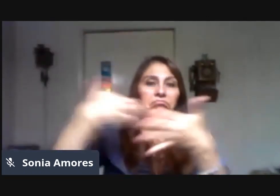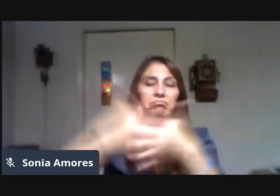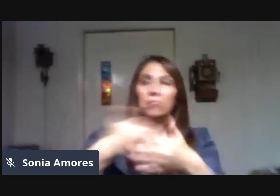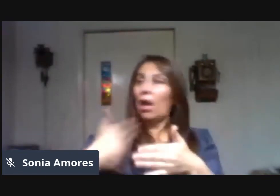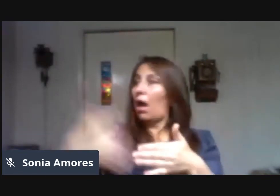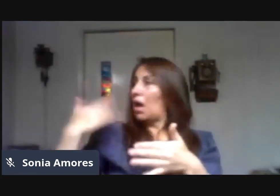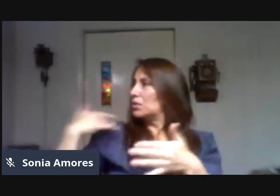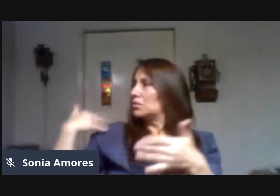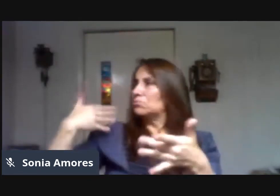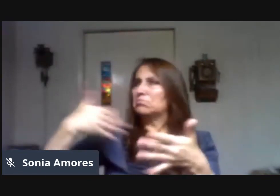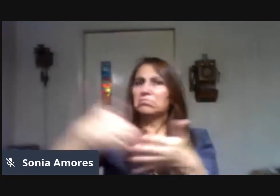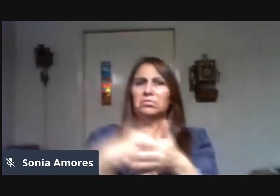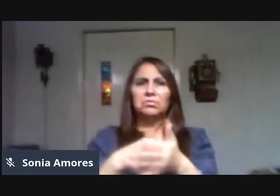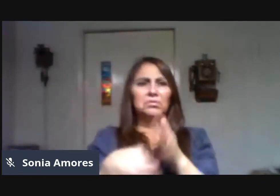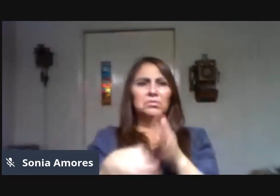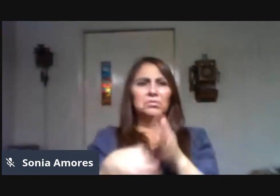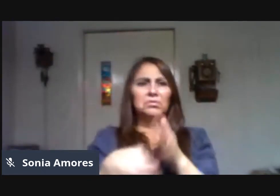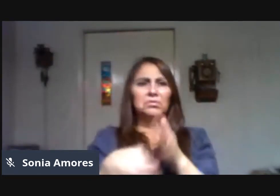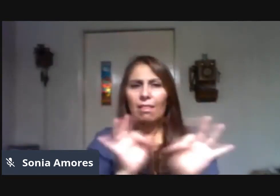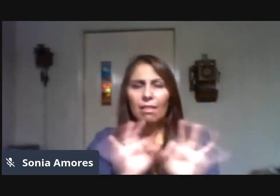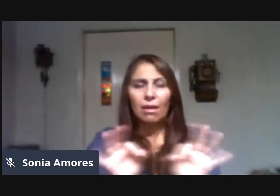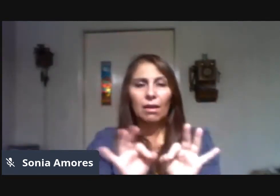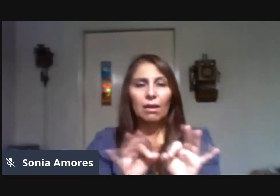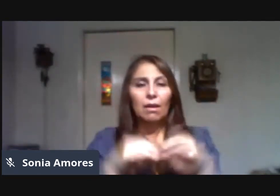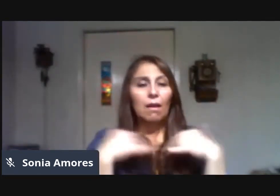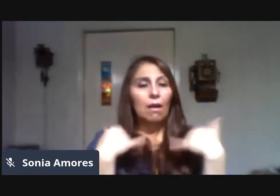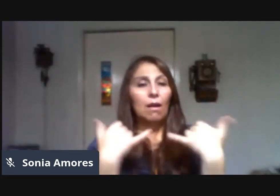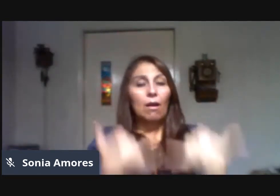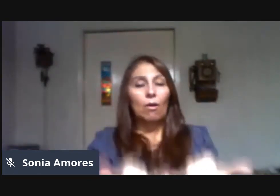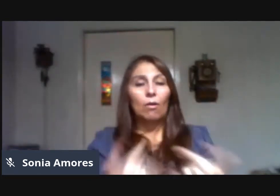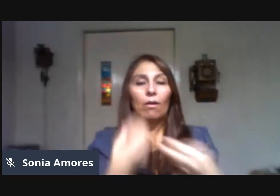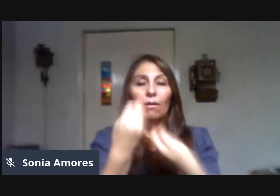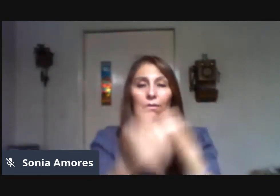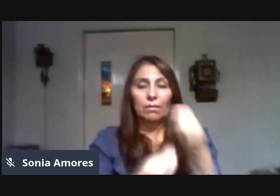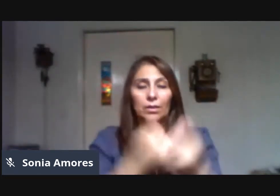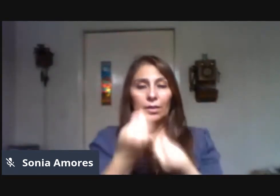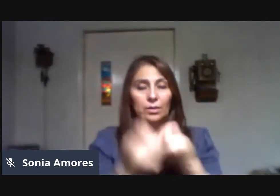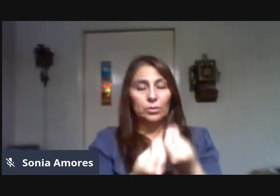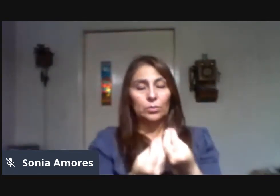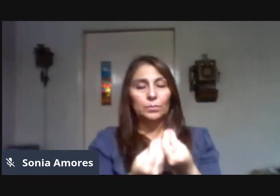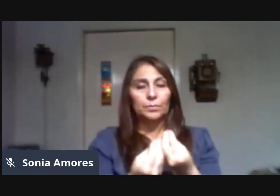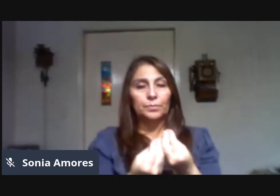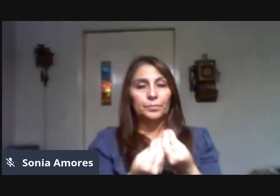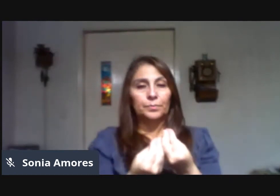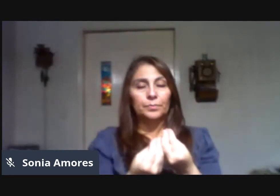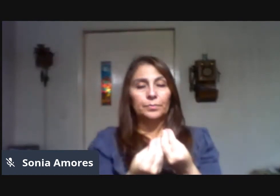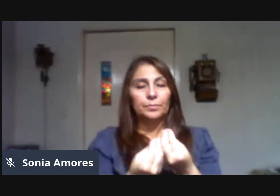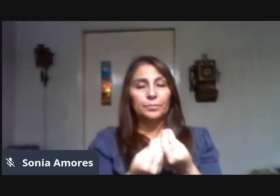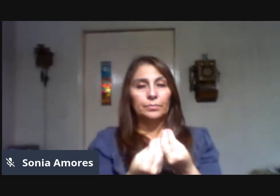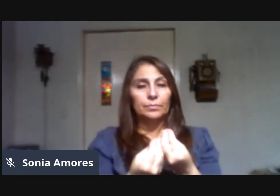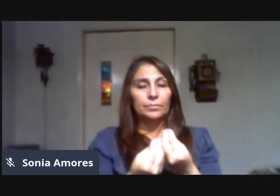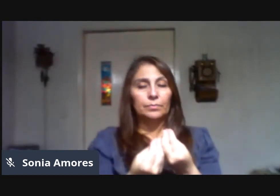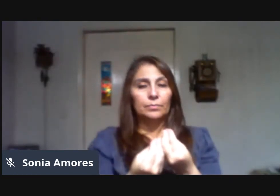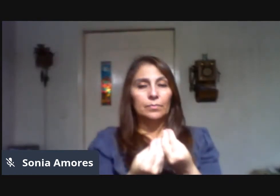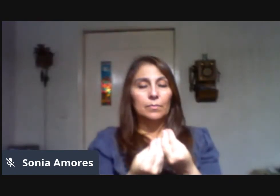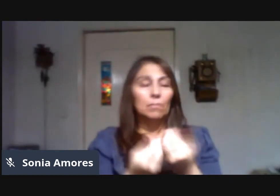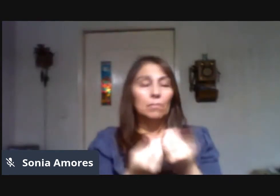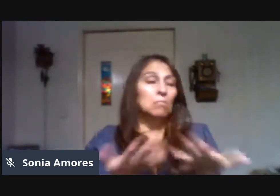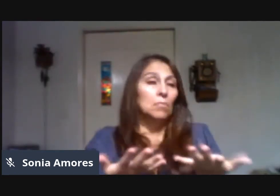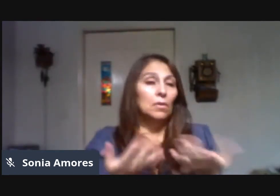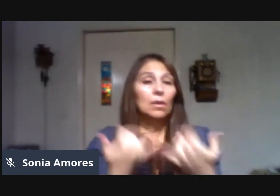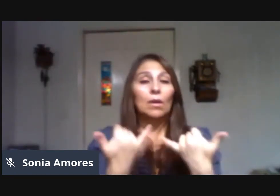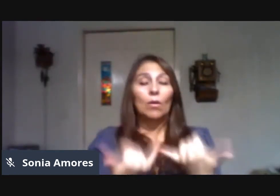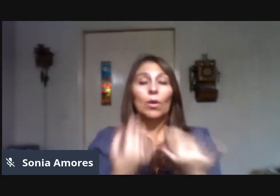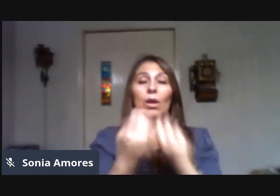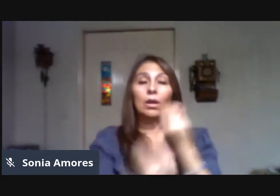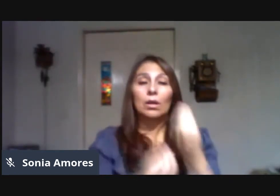teóricos, puso en práctica de relieve algo que precisamente señalaba Germán, una práctica de